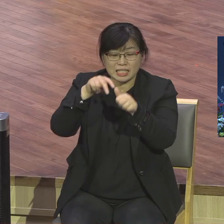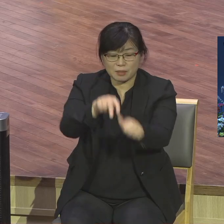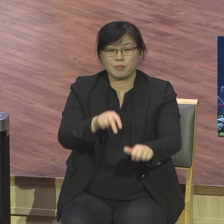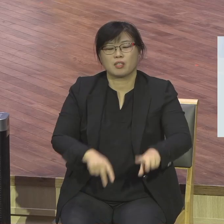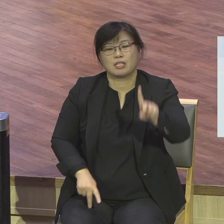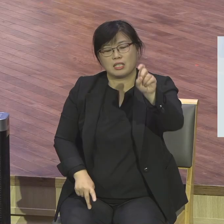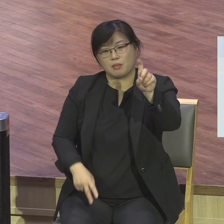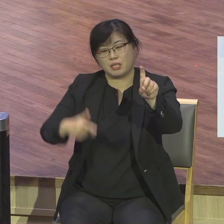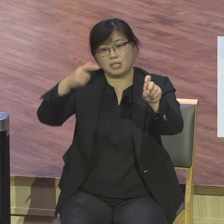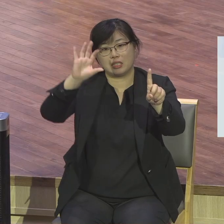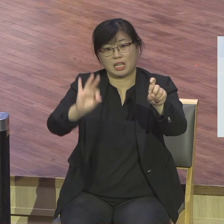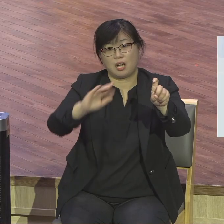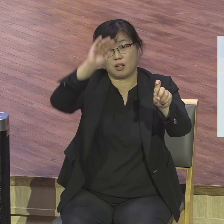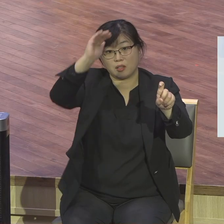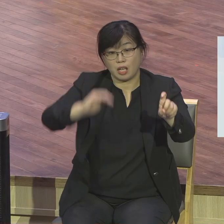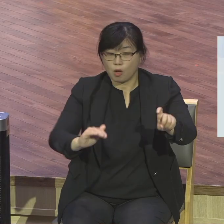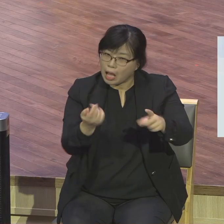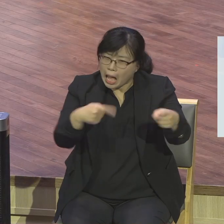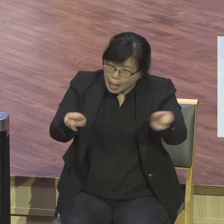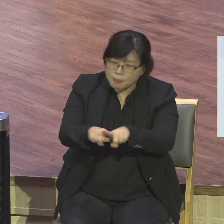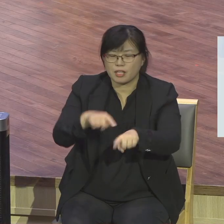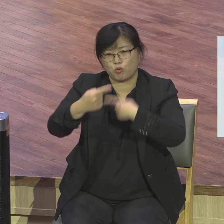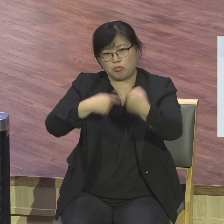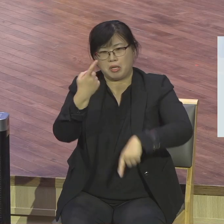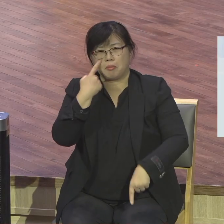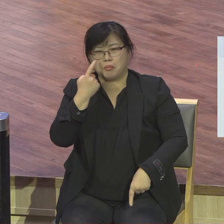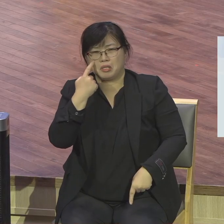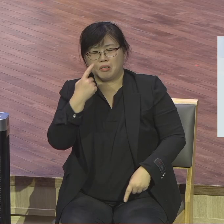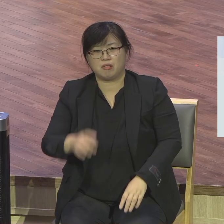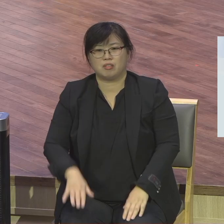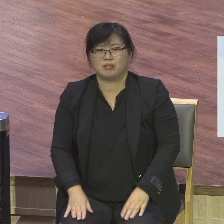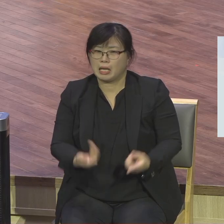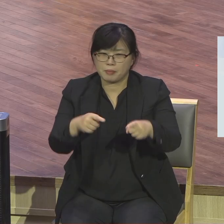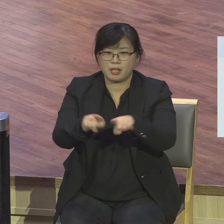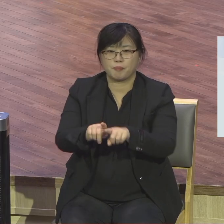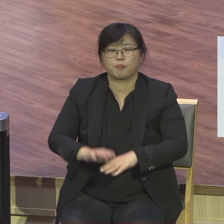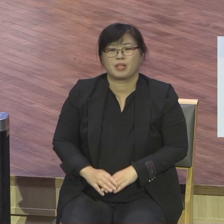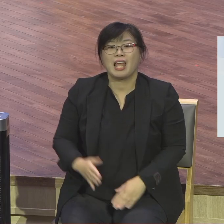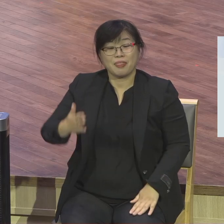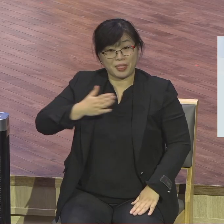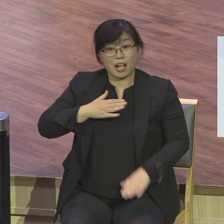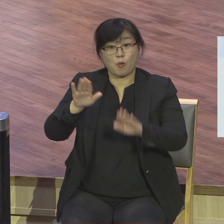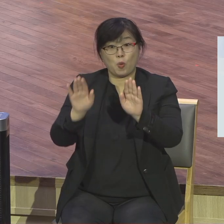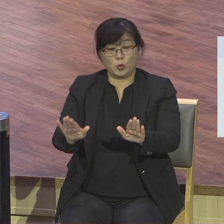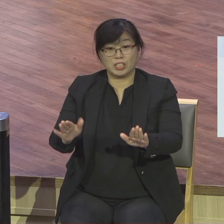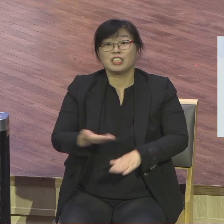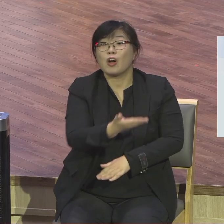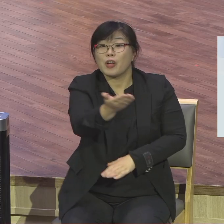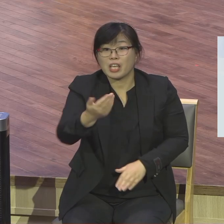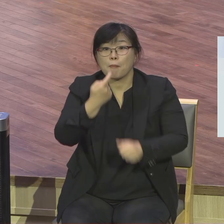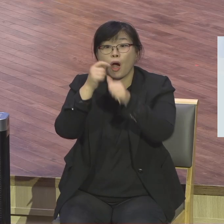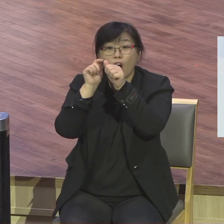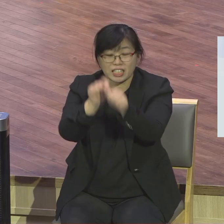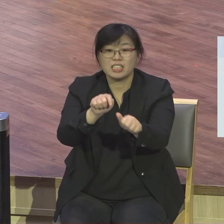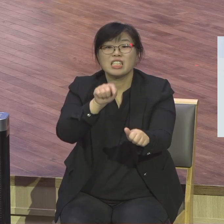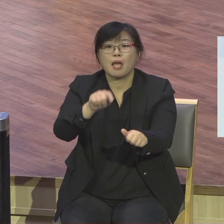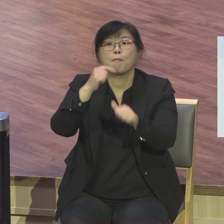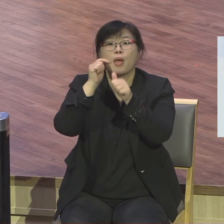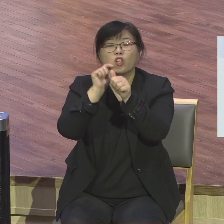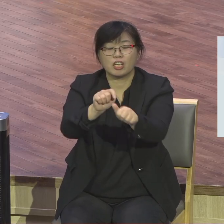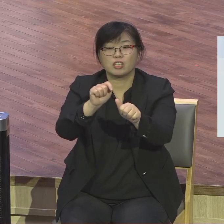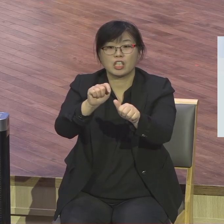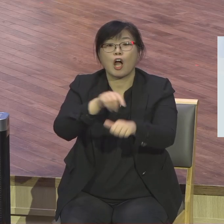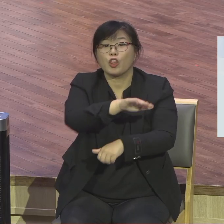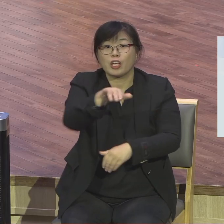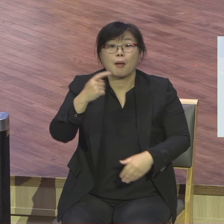13절로 15절 같이 한번 읽어봅시다 같이 같이 시작 내가 오늘 너희에게 명하는 내